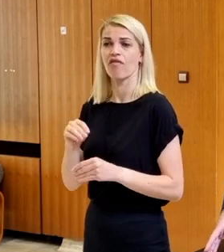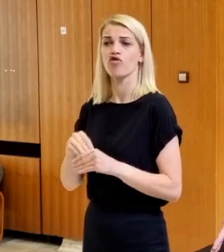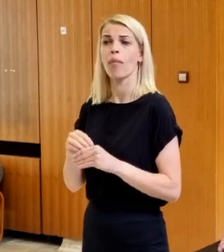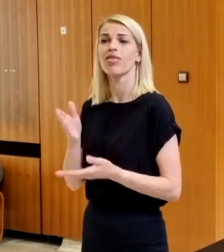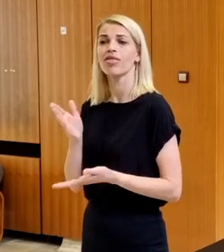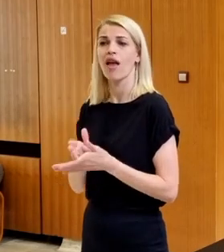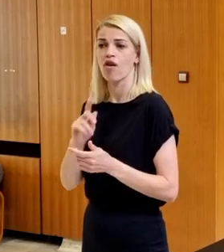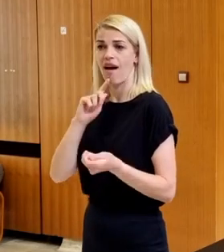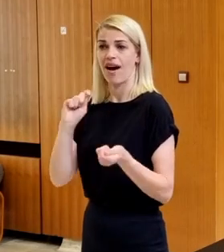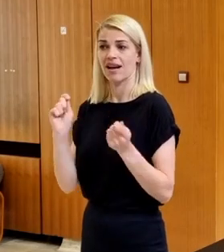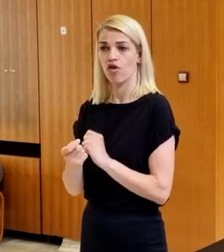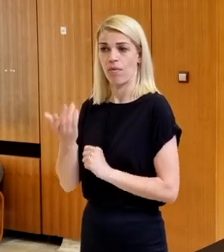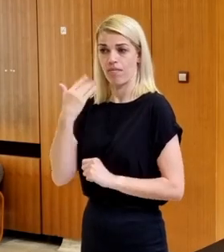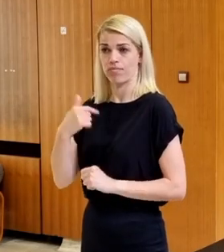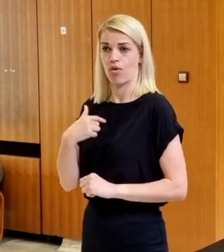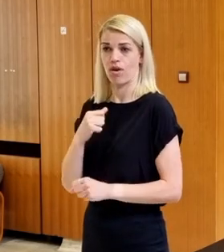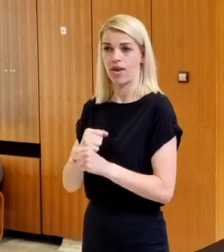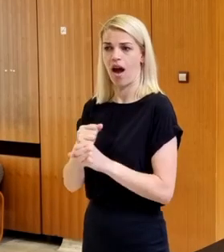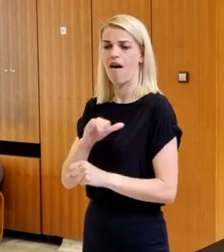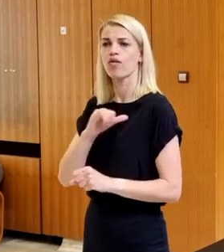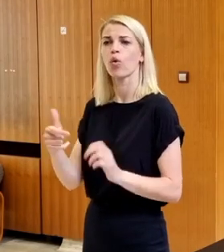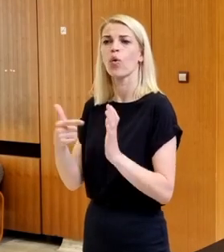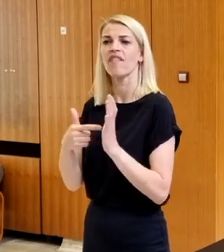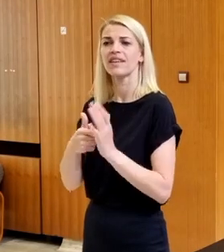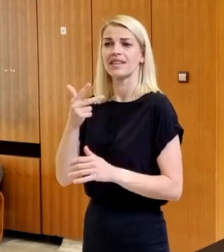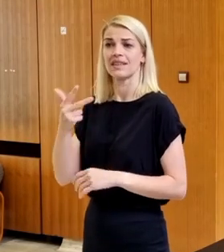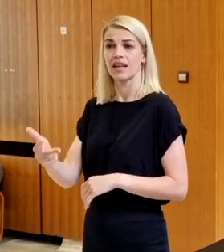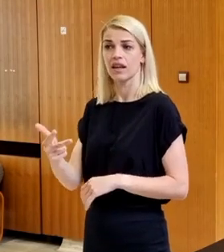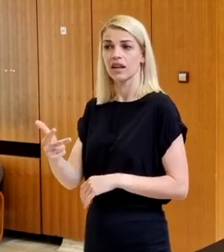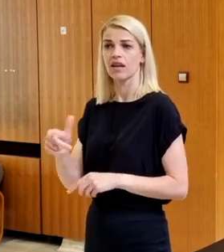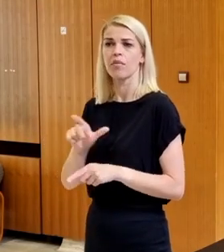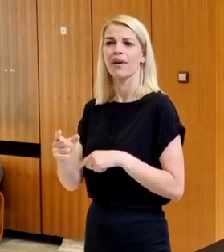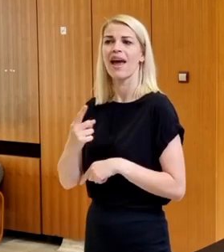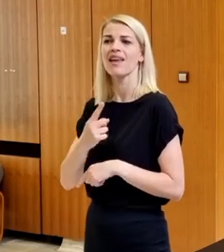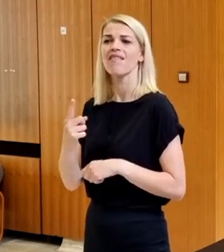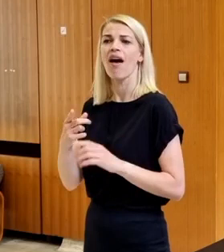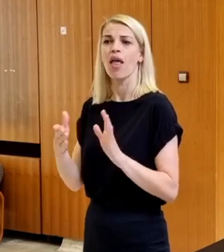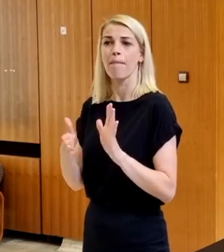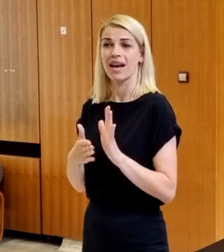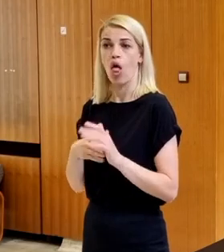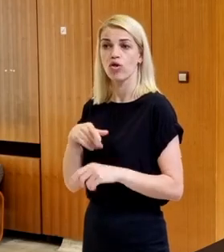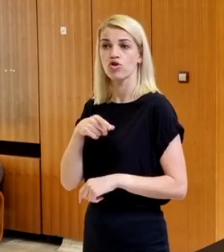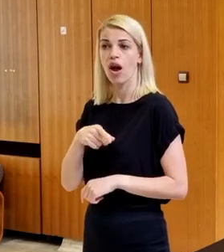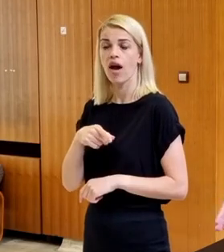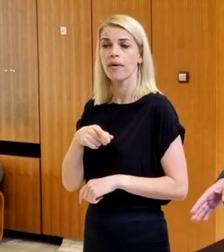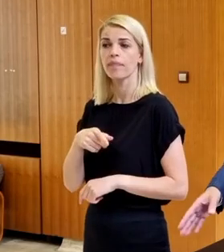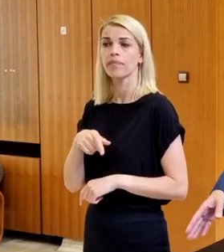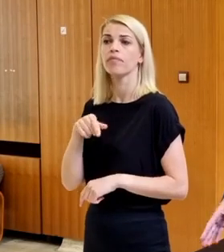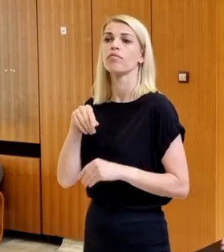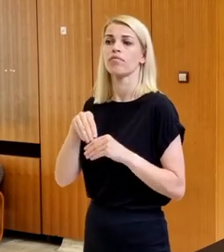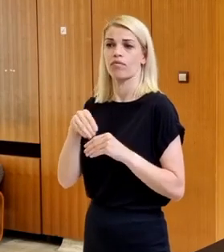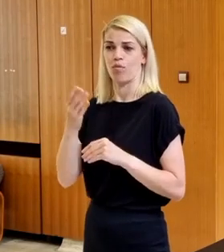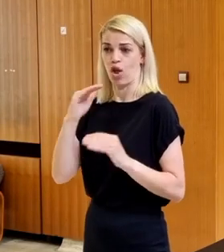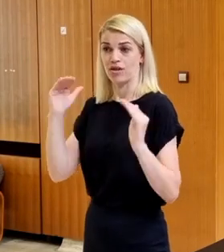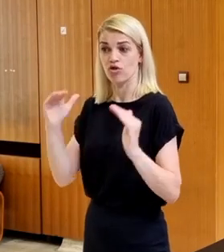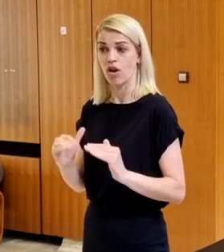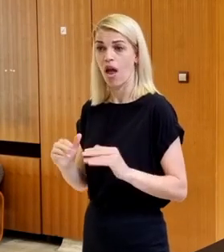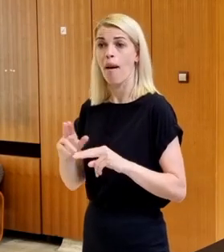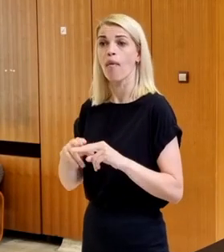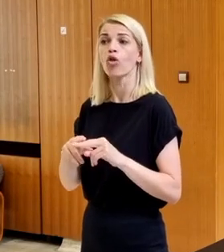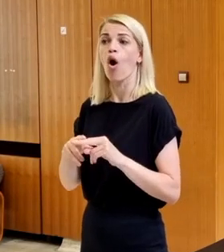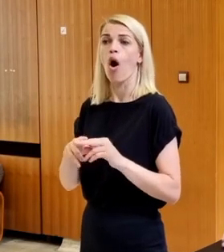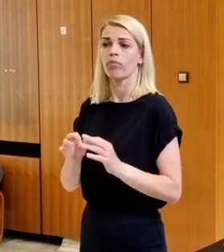reformy, ktorú som robil v 2003 roku pre Ivana Mikloša, tak odvtedy bolo zníženie dane a odvtedy sa tu